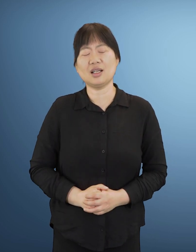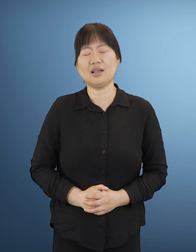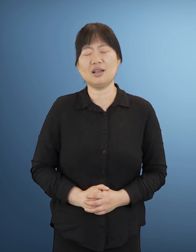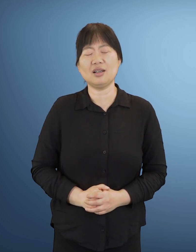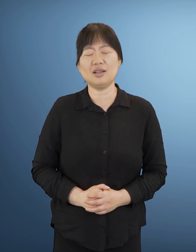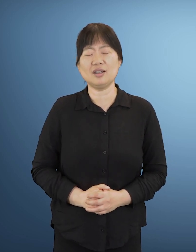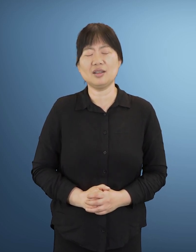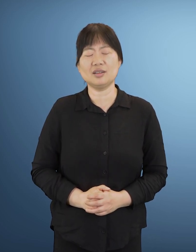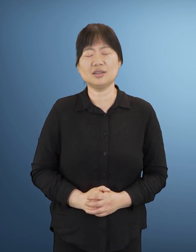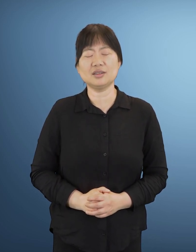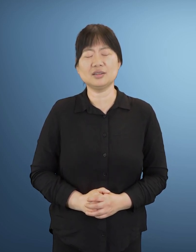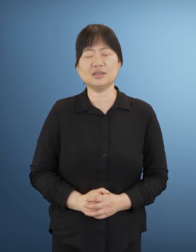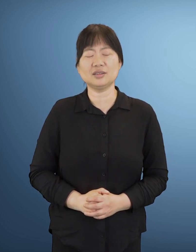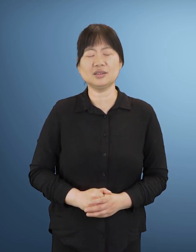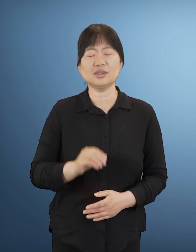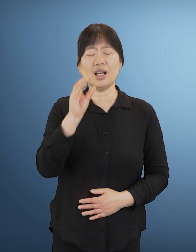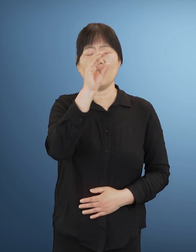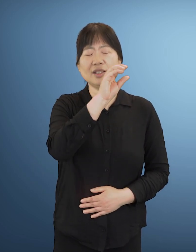나아갑니다.